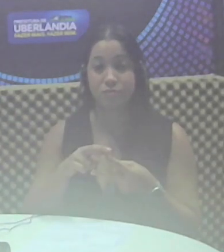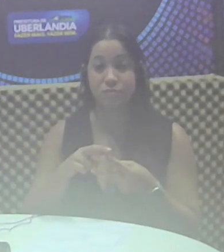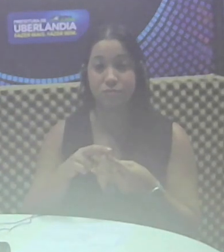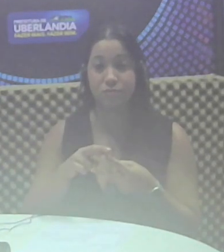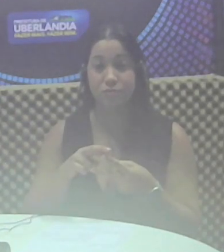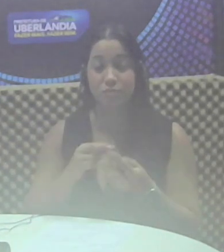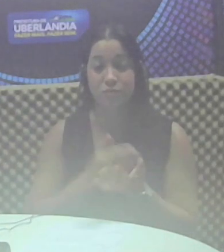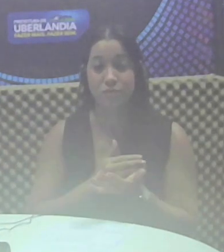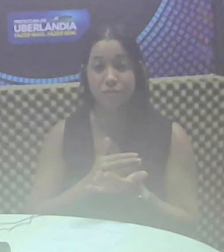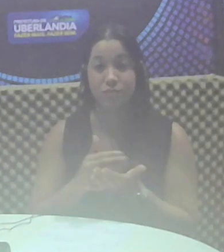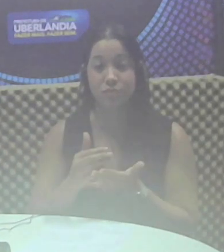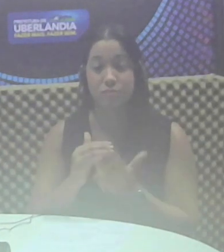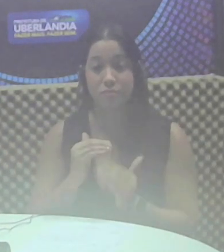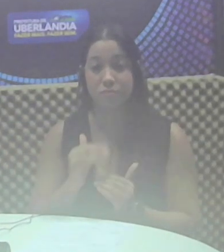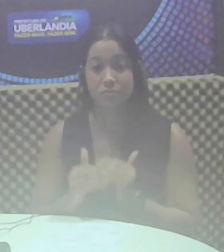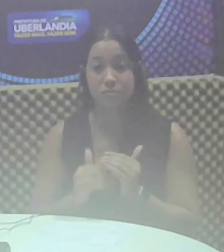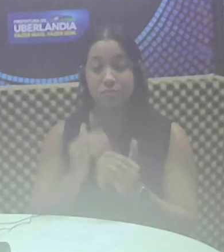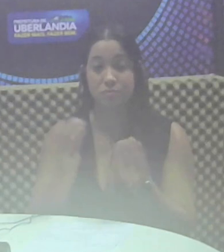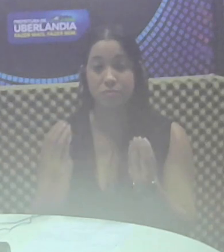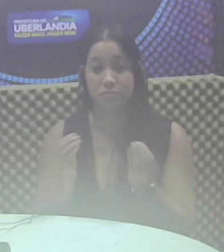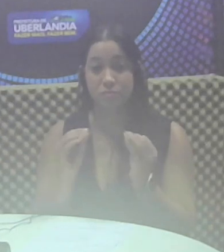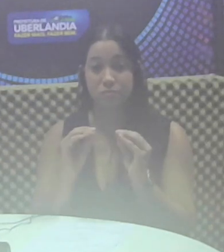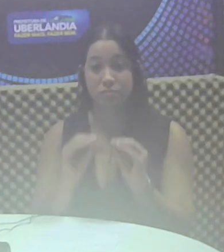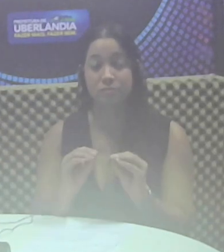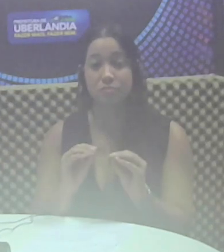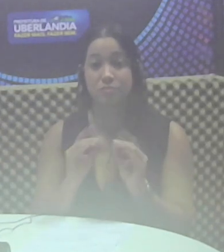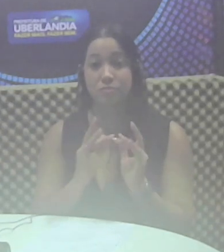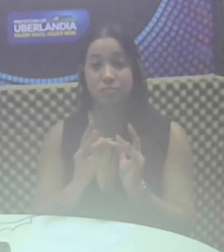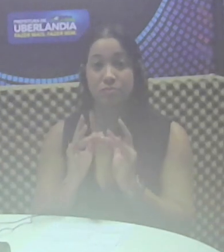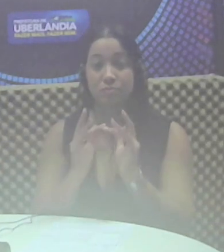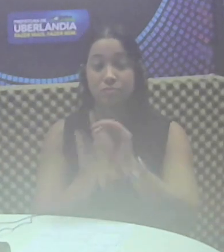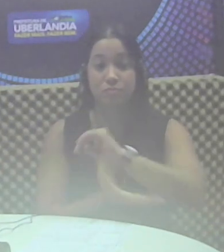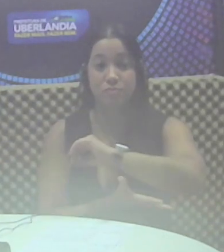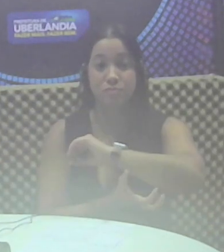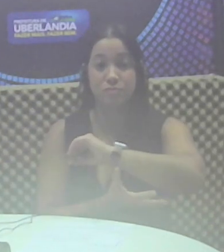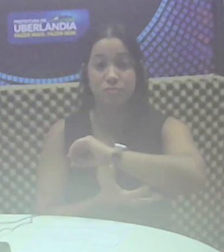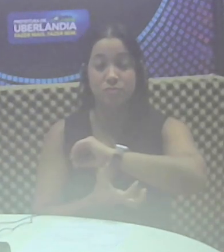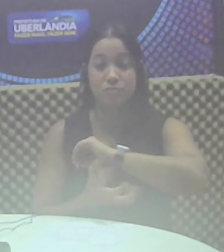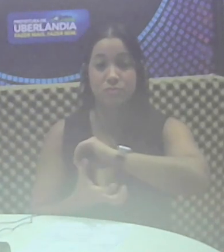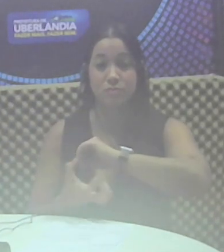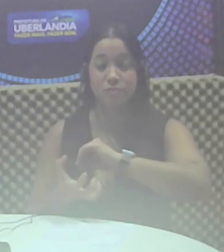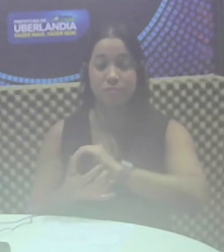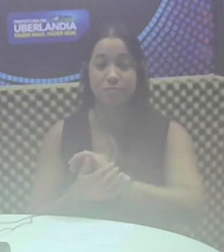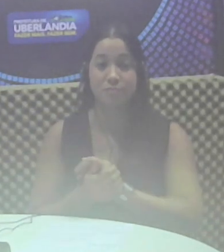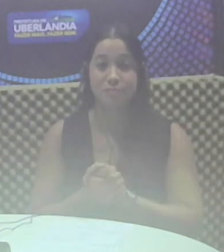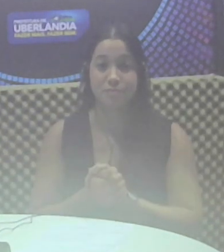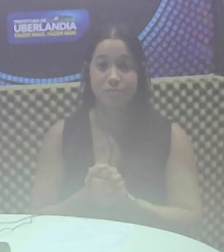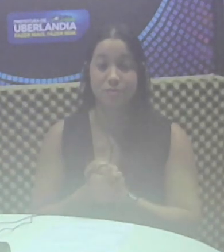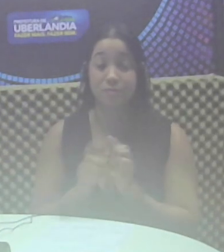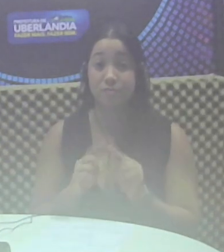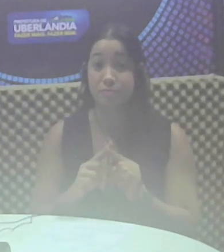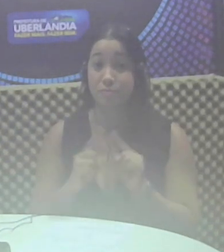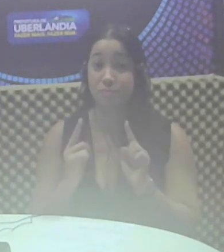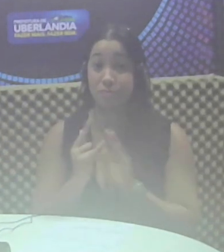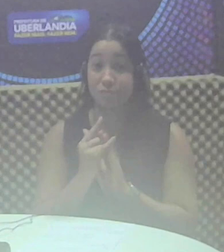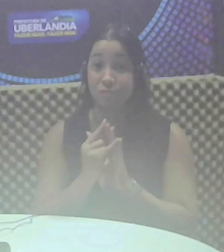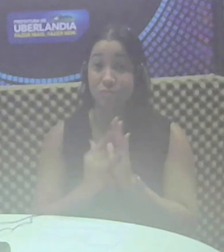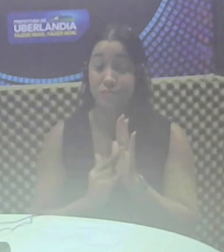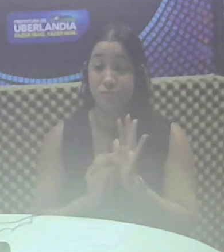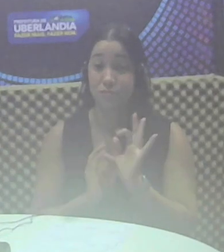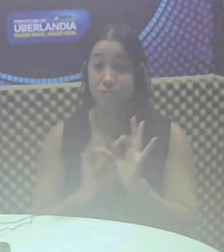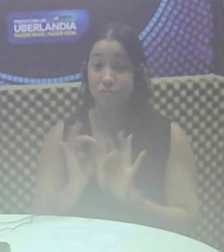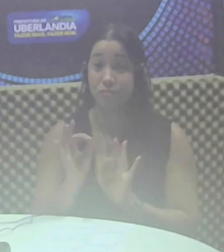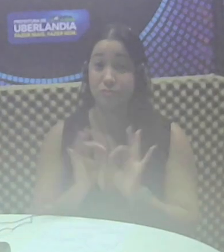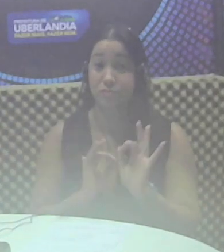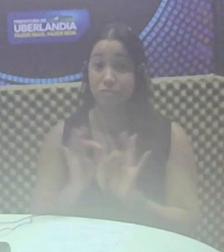o início de um processo para implantação de rede de drenagem pluvial na região. Entretanto, o documento e projetos